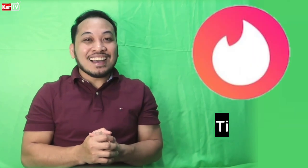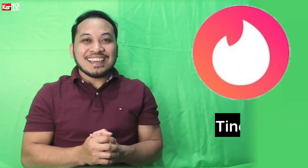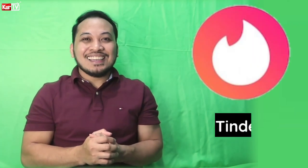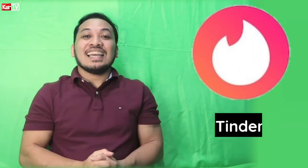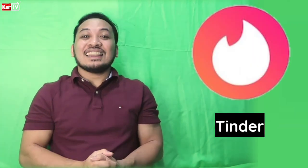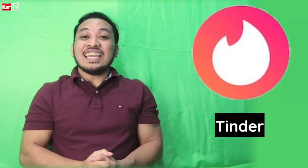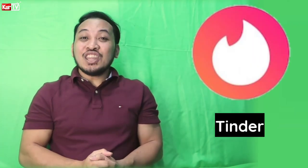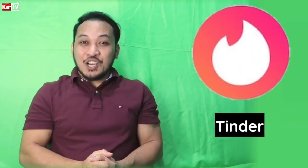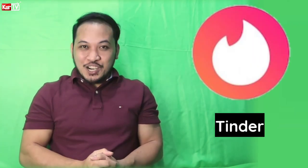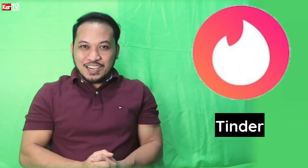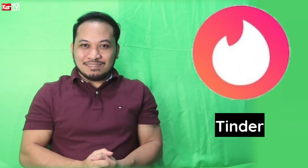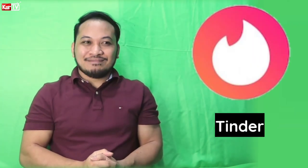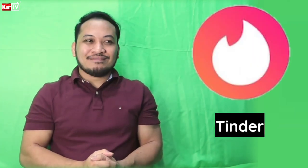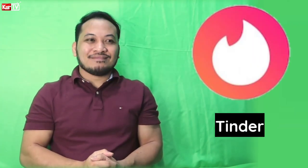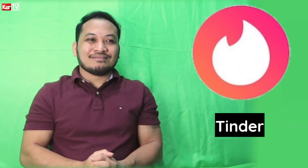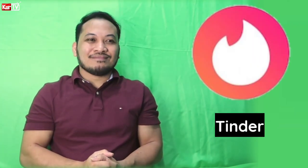ay Tinder.